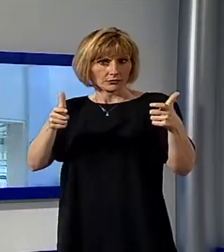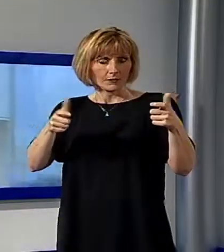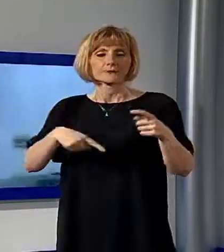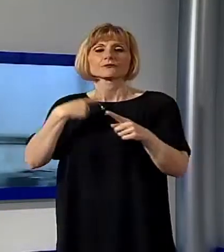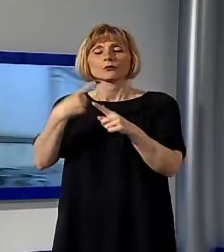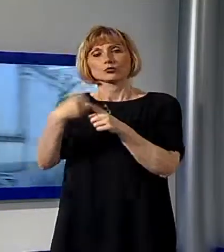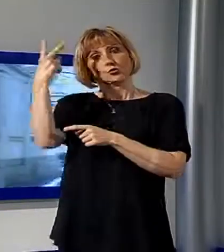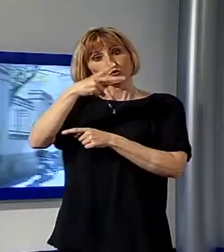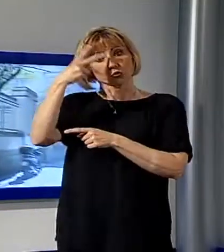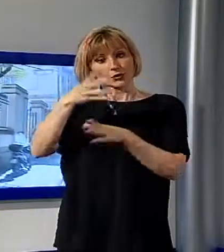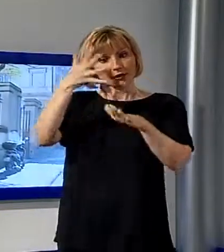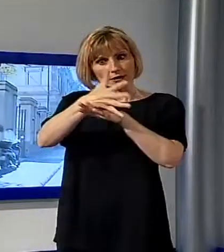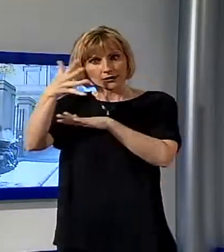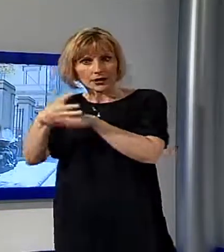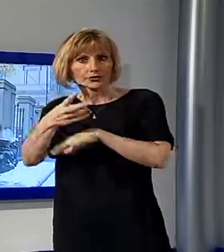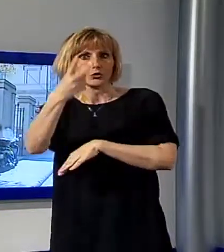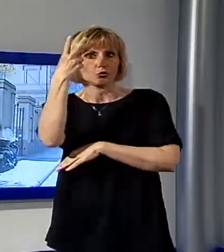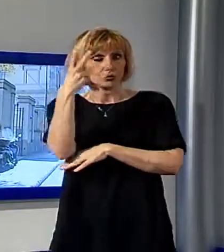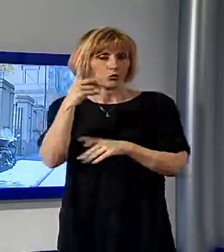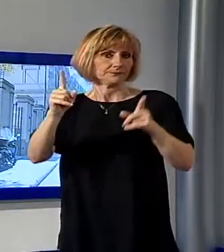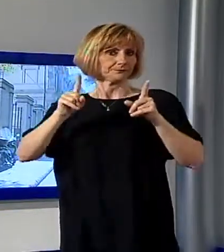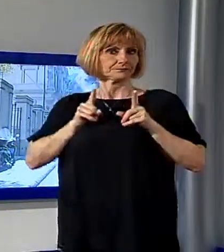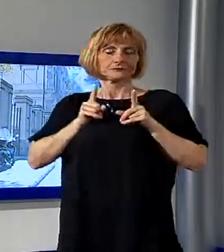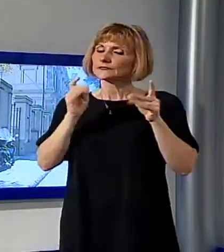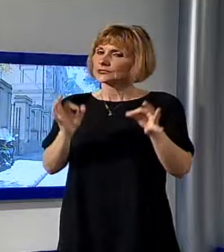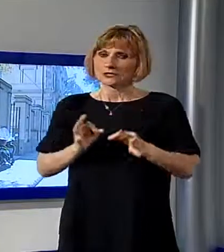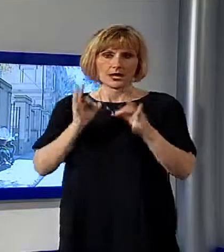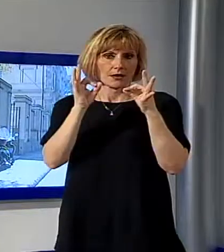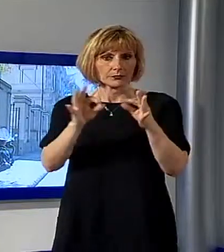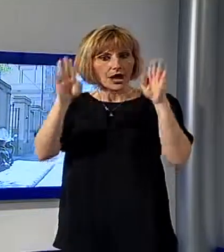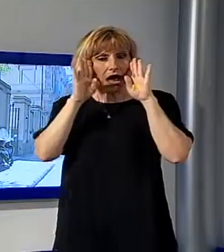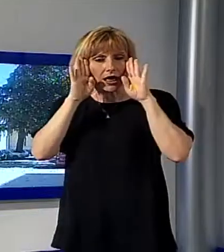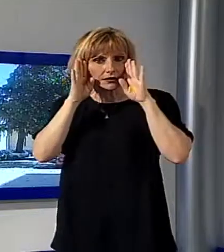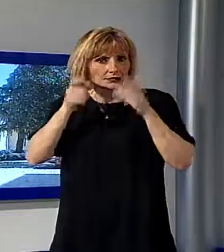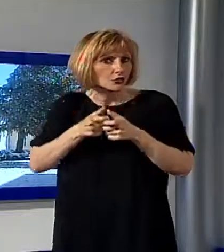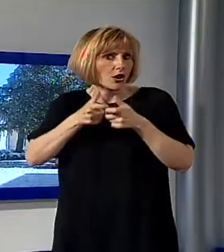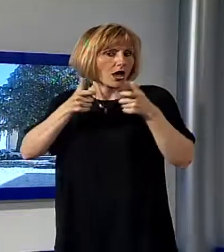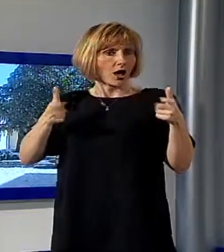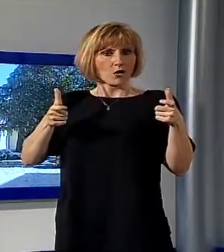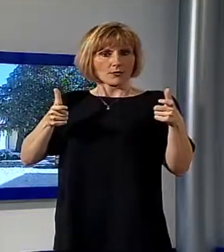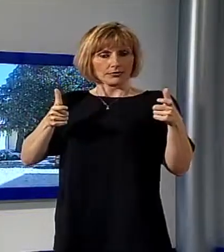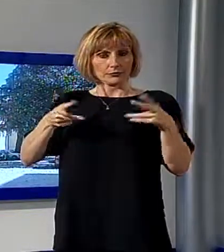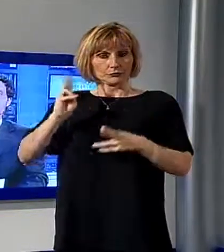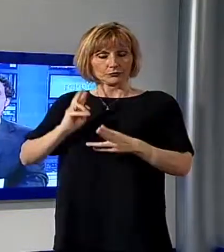ingressi sono costantemente presidiati, la tensione dopo questo episodio rimane alta più che mai.